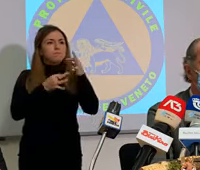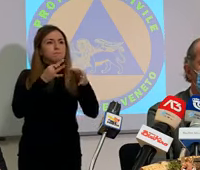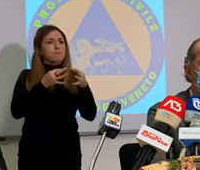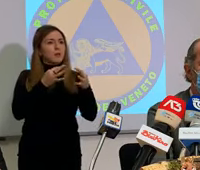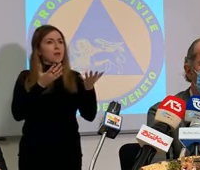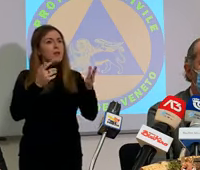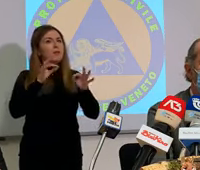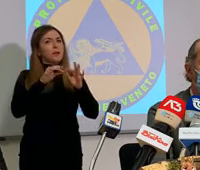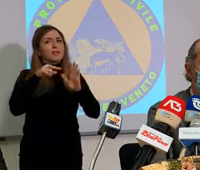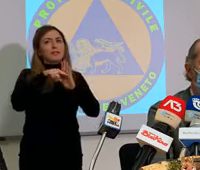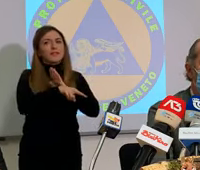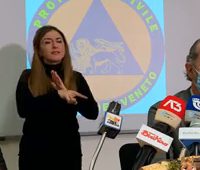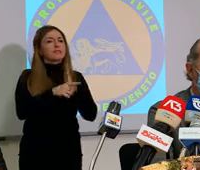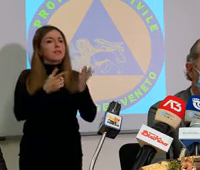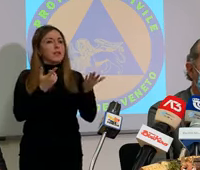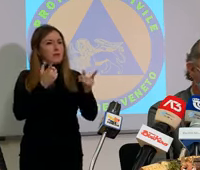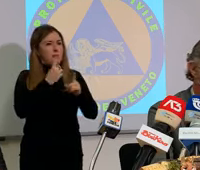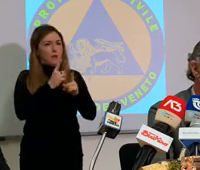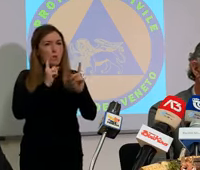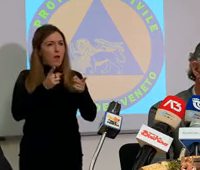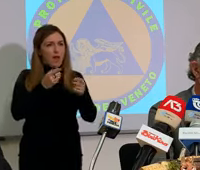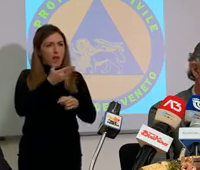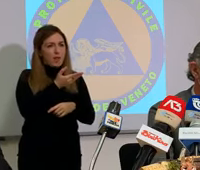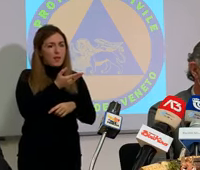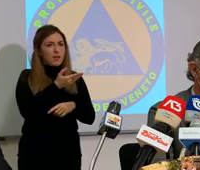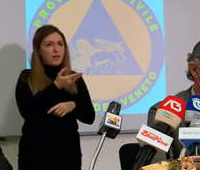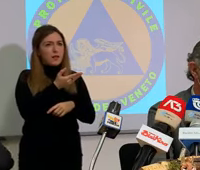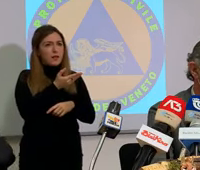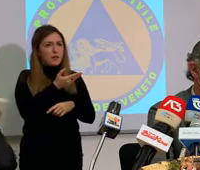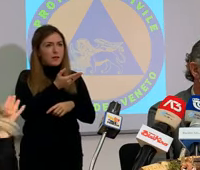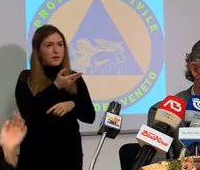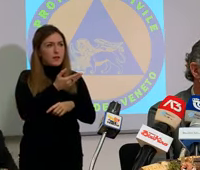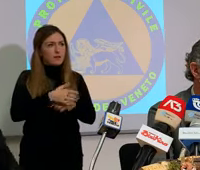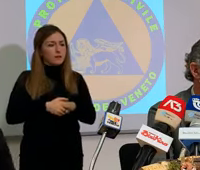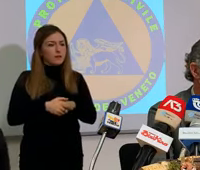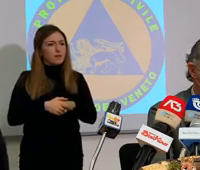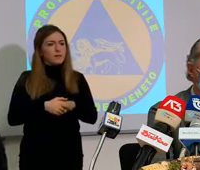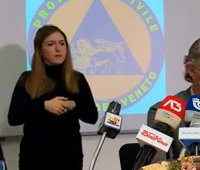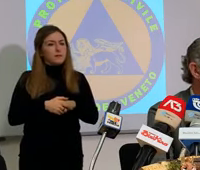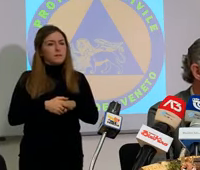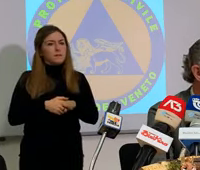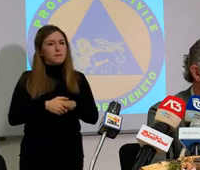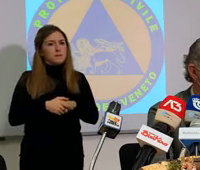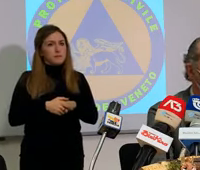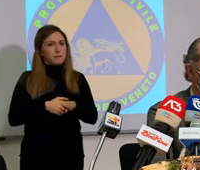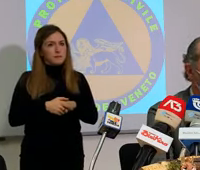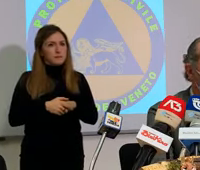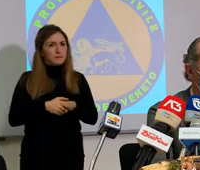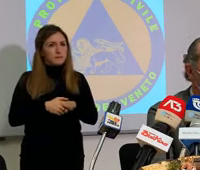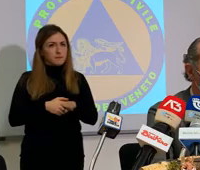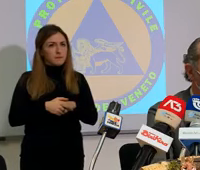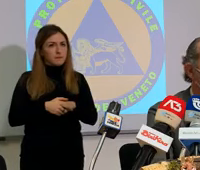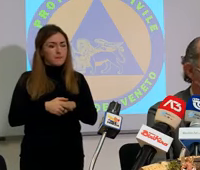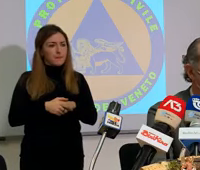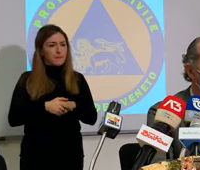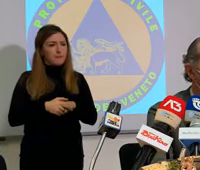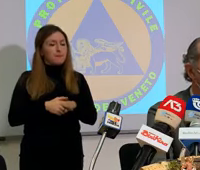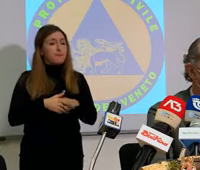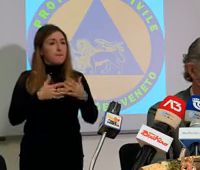intensive per terapie intensive non sono il jukebox le terapie da sera che abbiamo programmato e io ve l'ho sempre detto